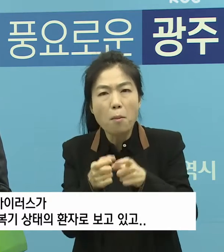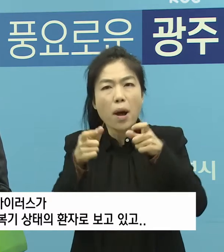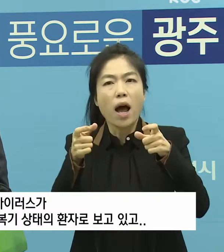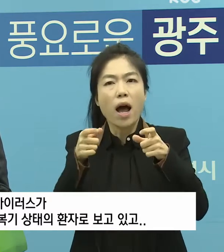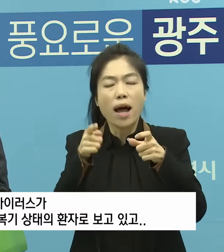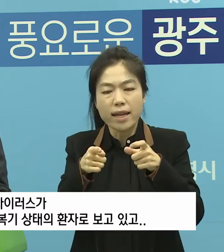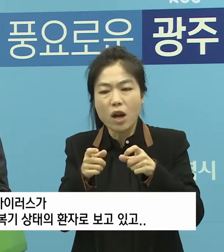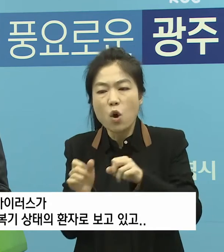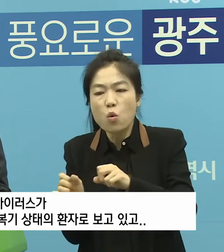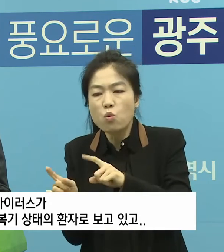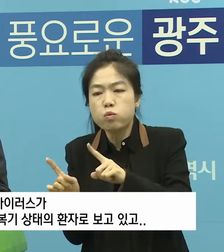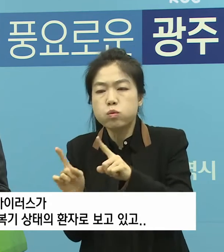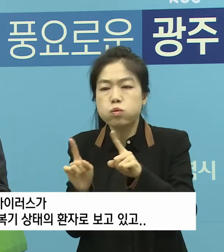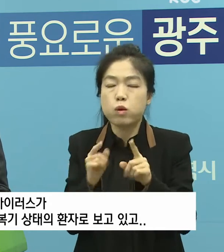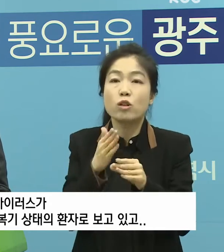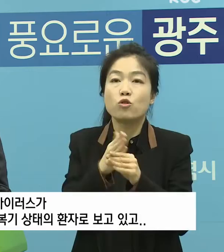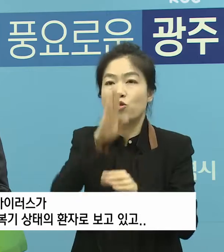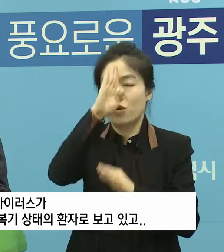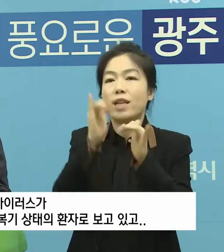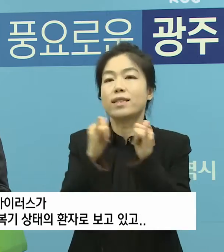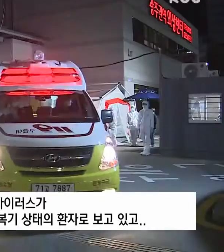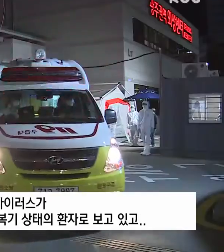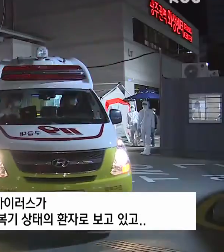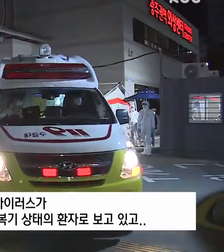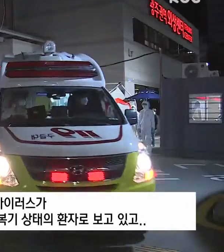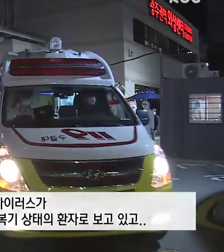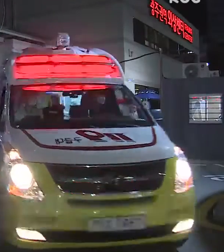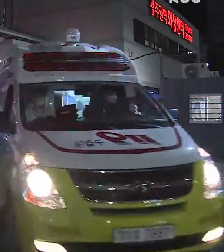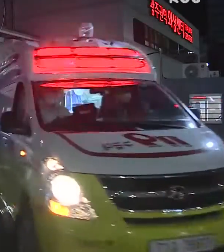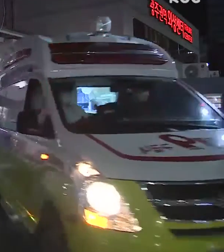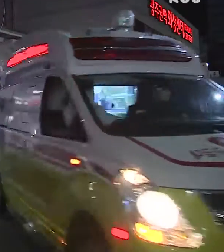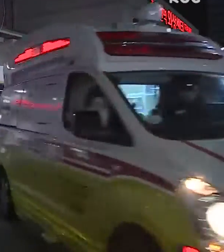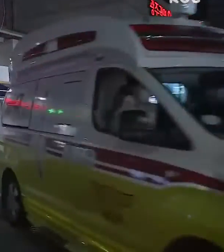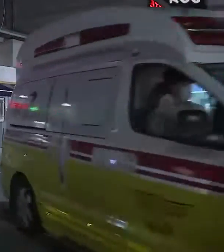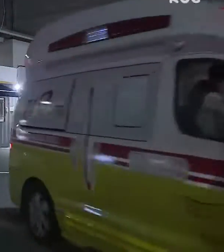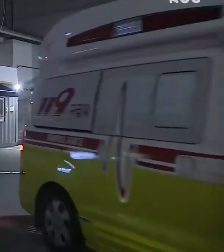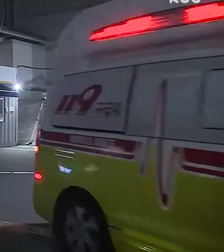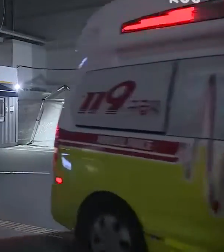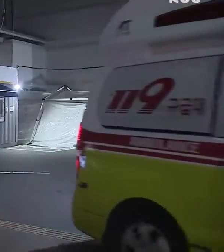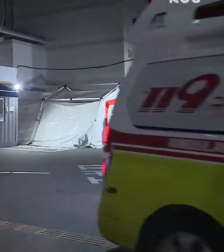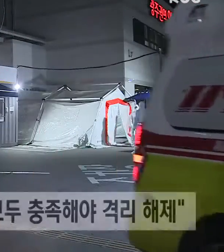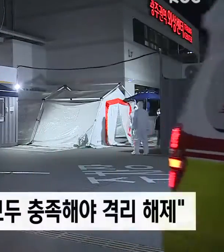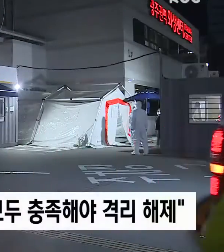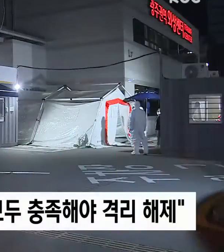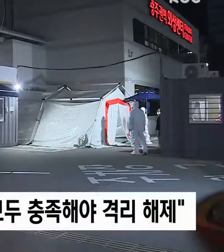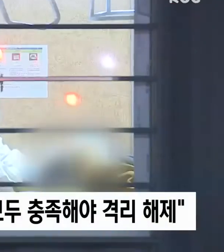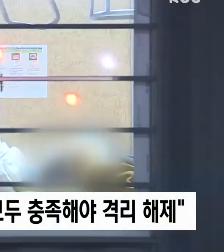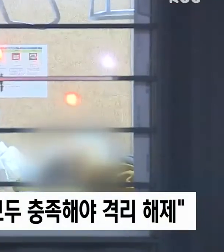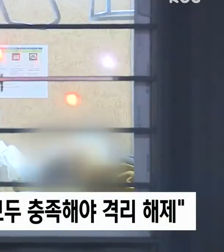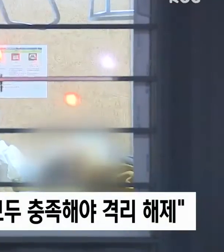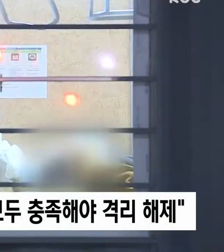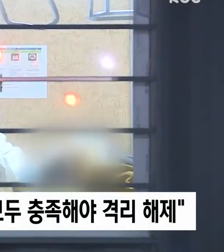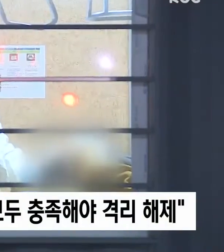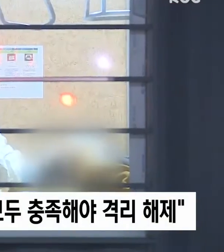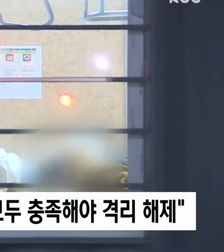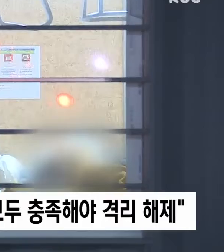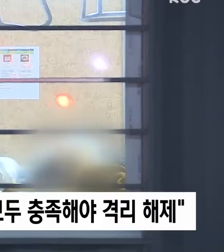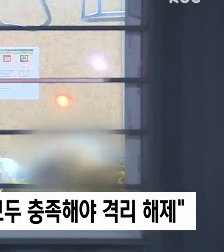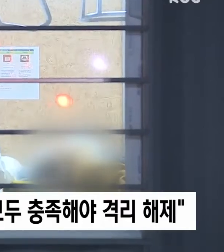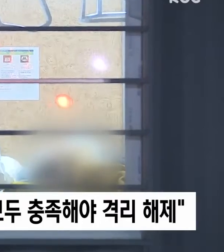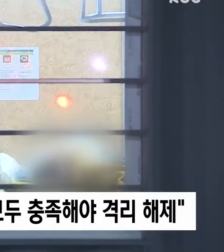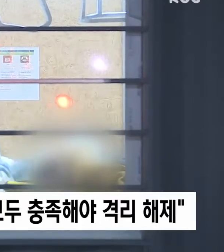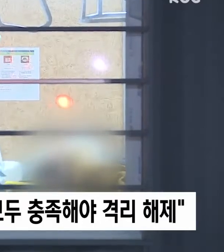이러한 회복기 상태의 환자로 지금 보고 있고. 광주시는 두 차례 음성과 3주 격리를 둘